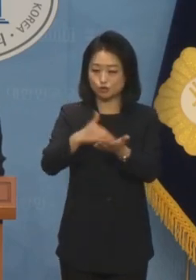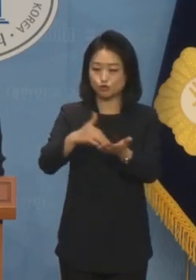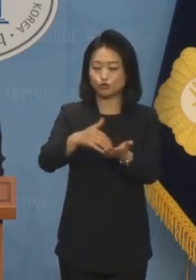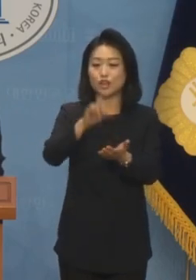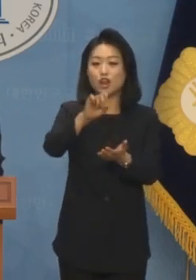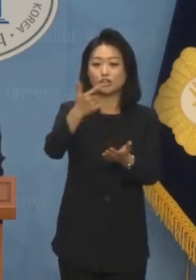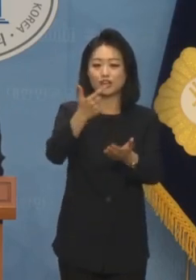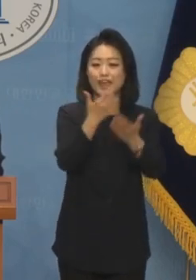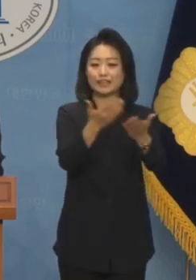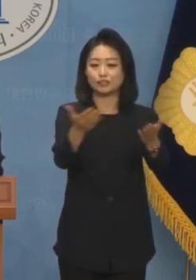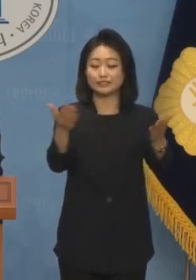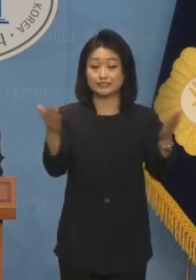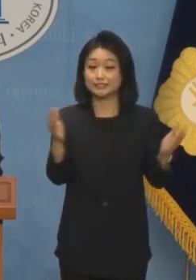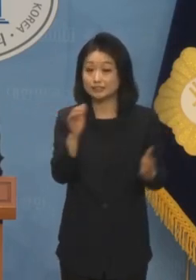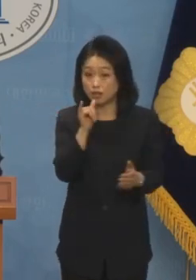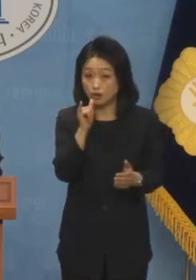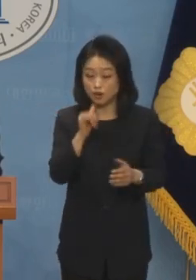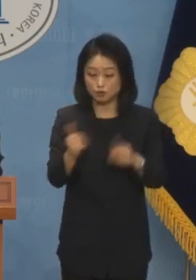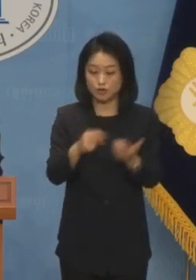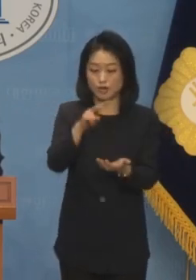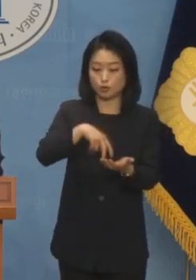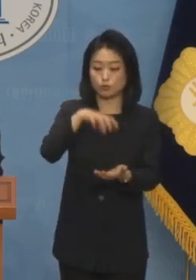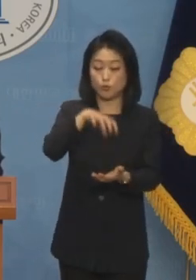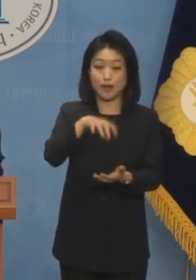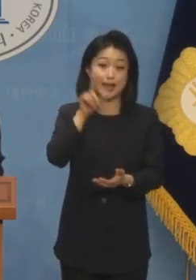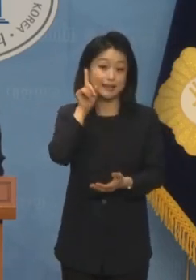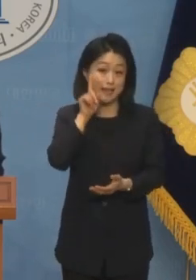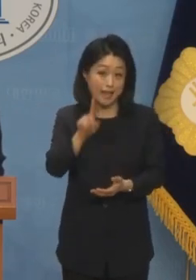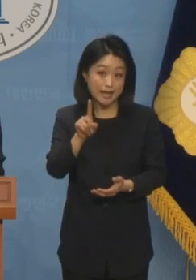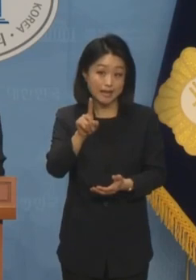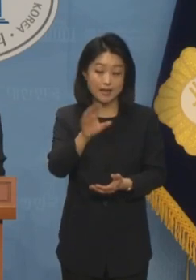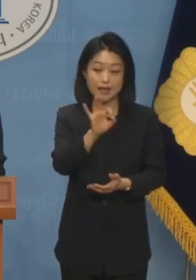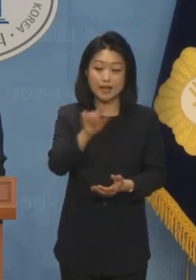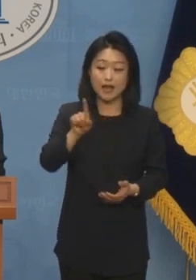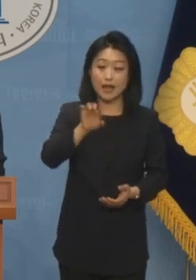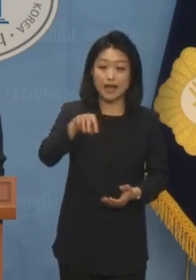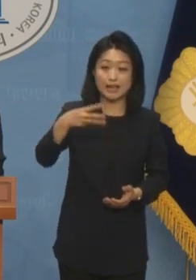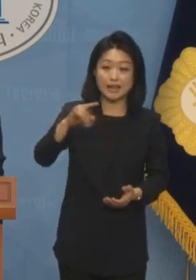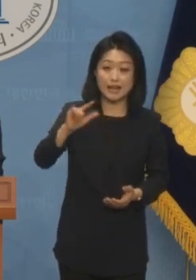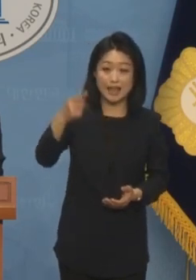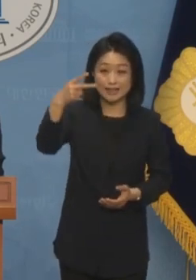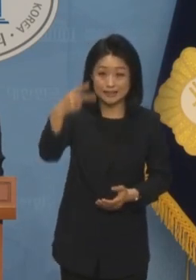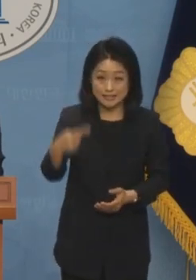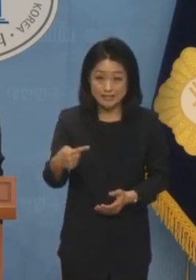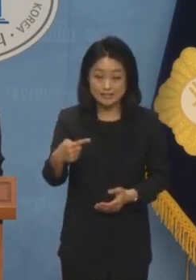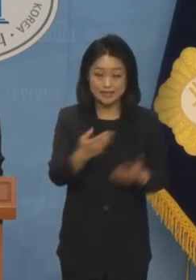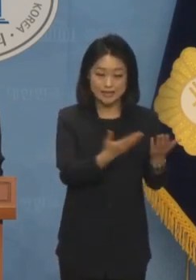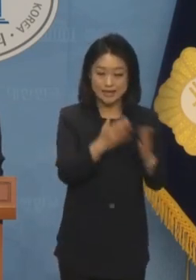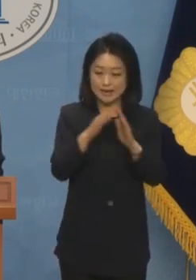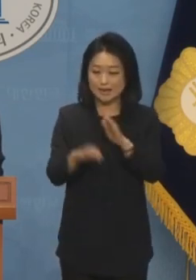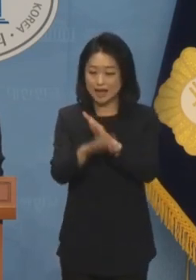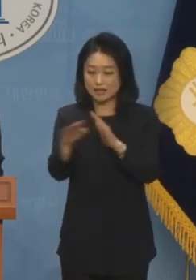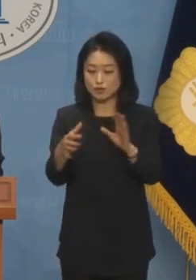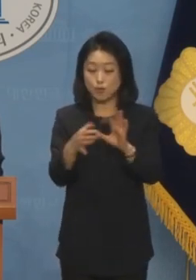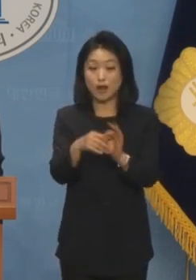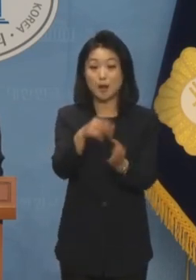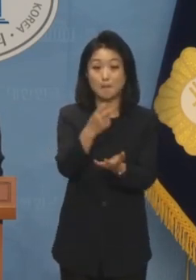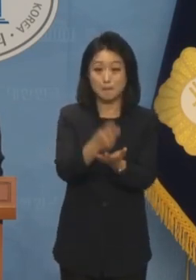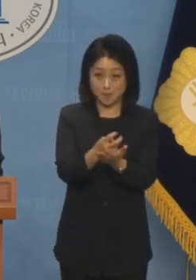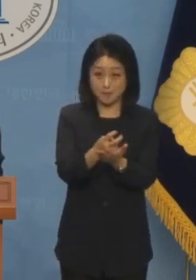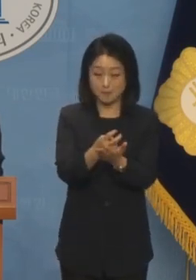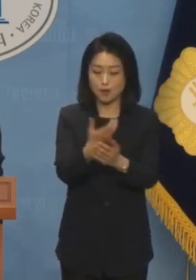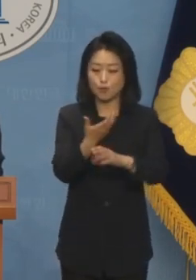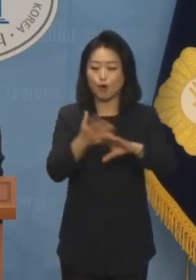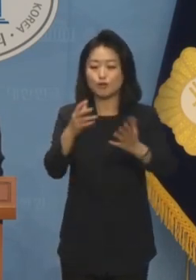전시됩니다. 국회 도서관은 내일 아일랜드의 1가정 양립을 위한 입법례를 소개하는 최신